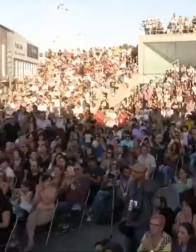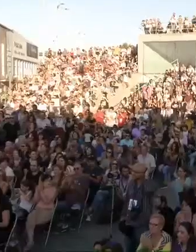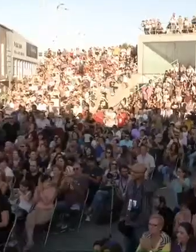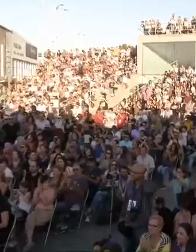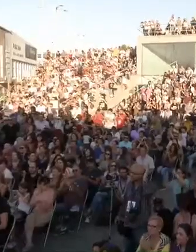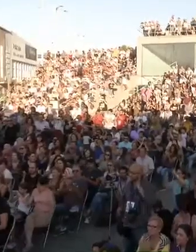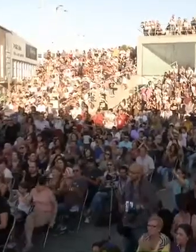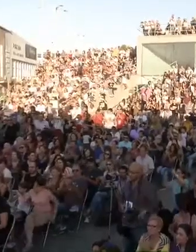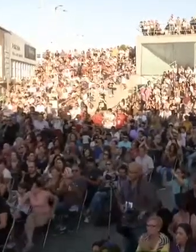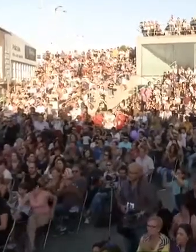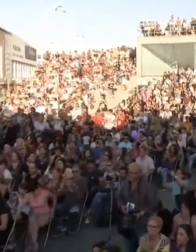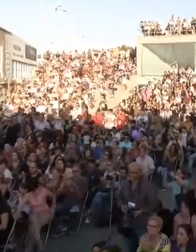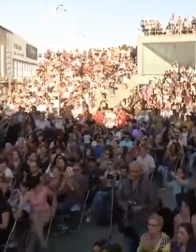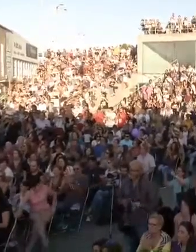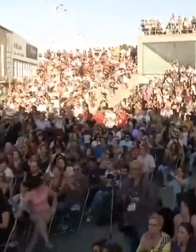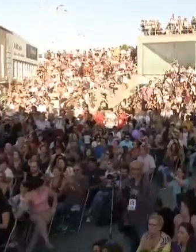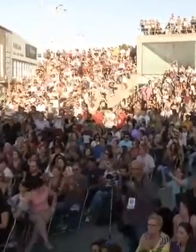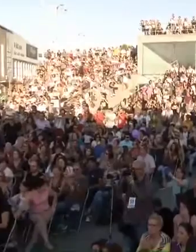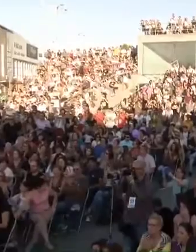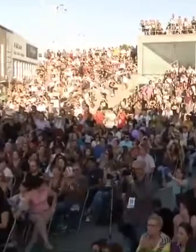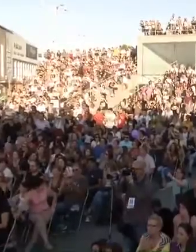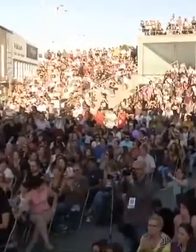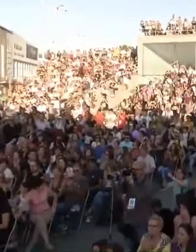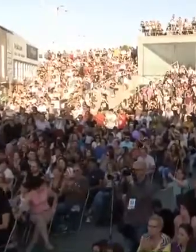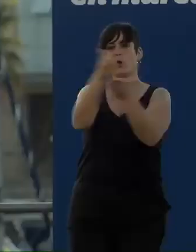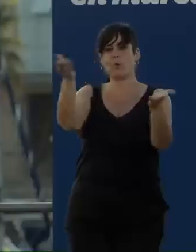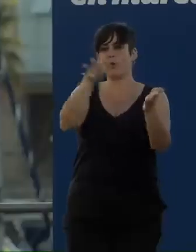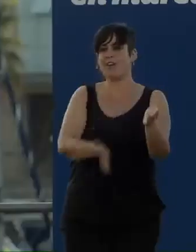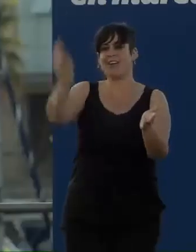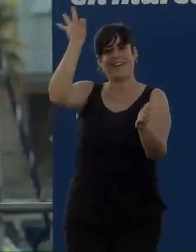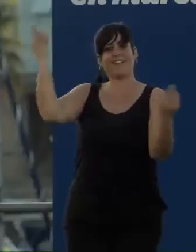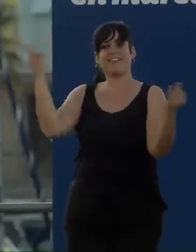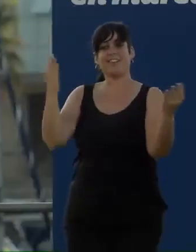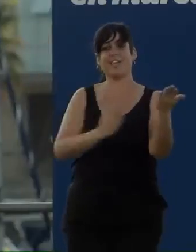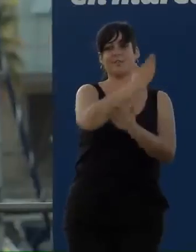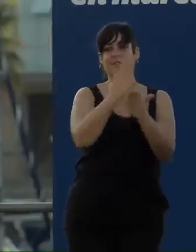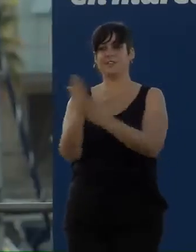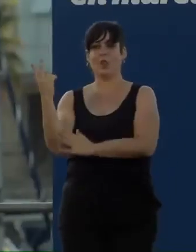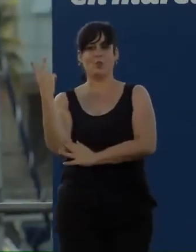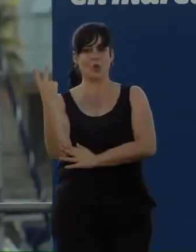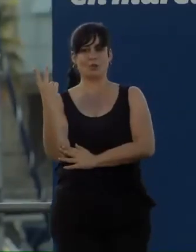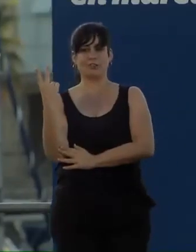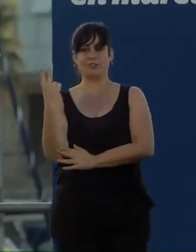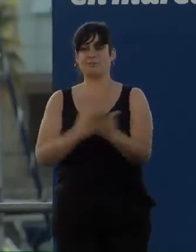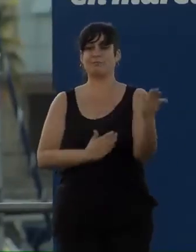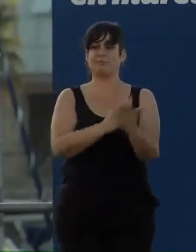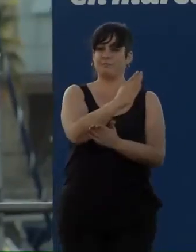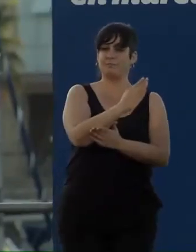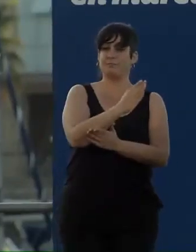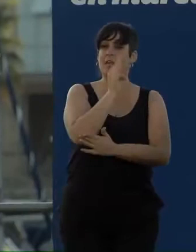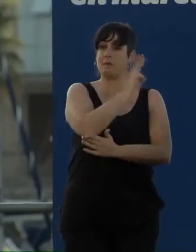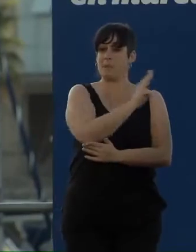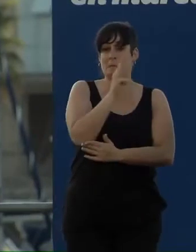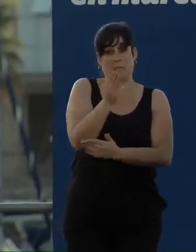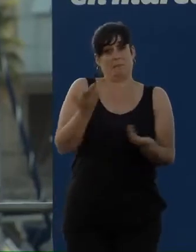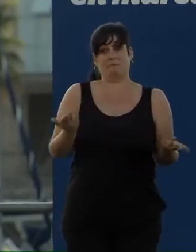tema compañas compañe hay que escer hayas alternativas está alternativa partido